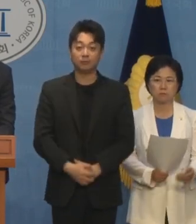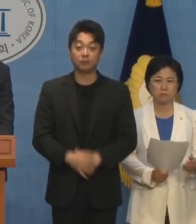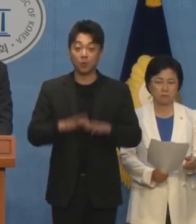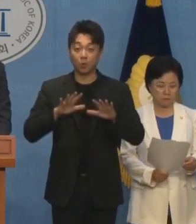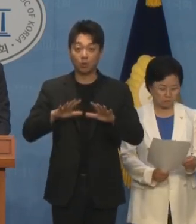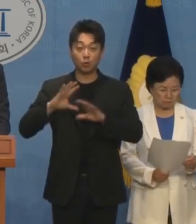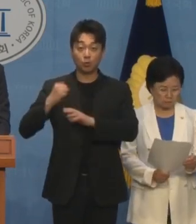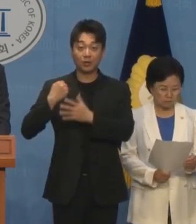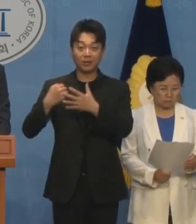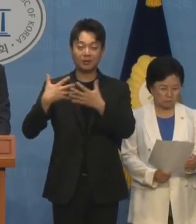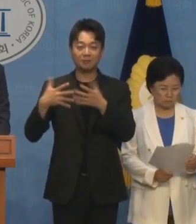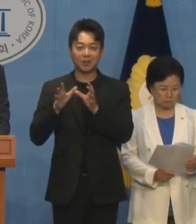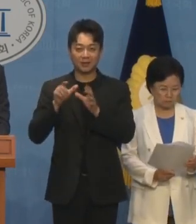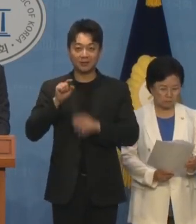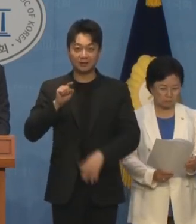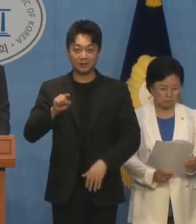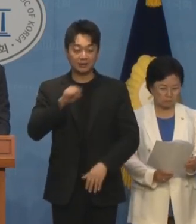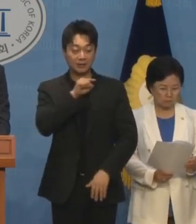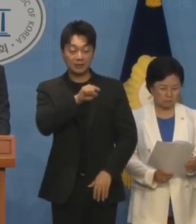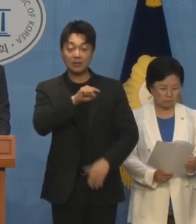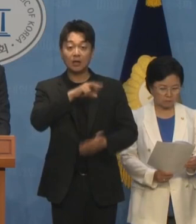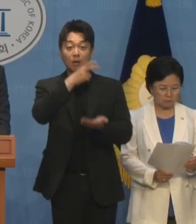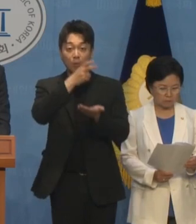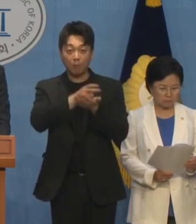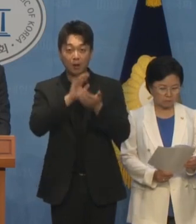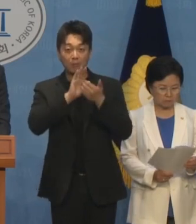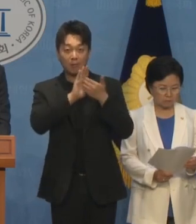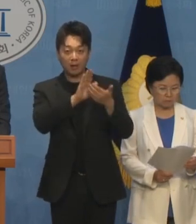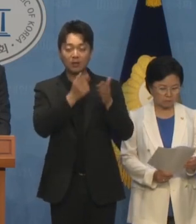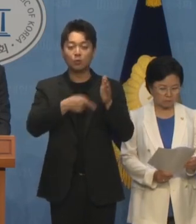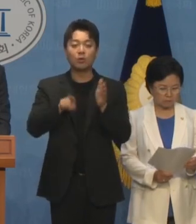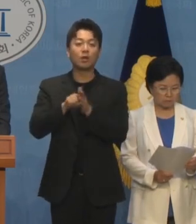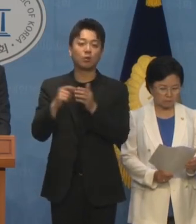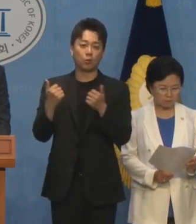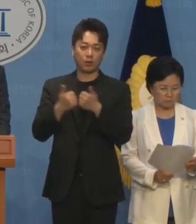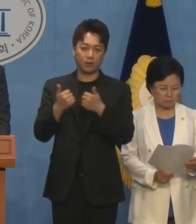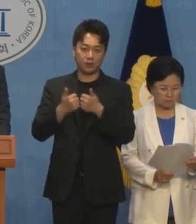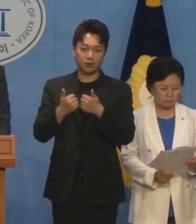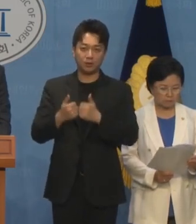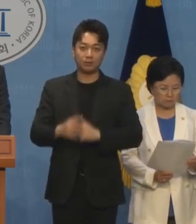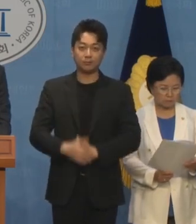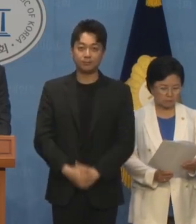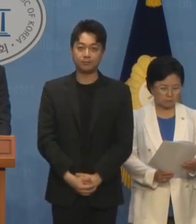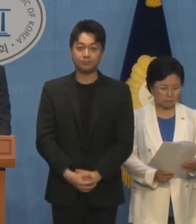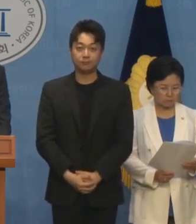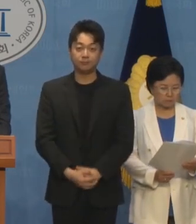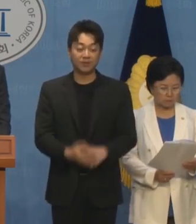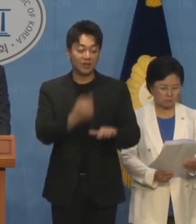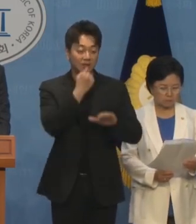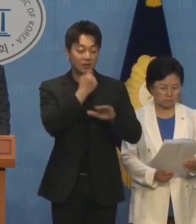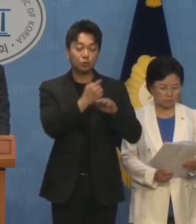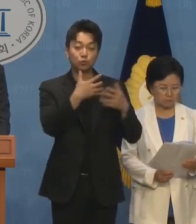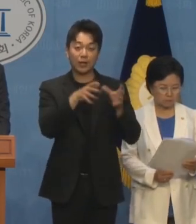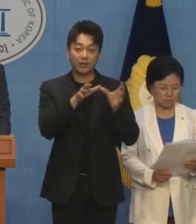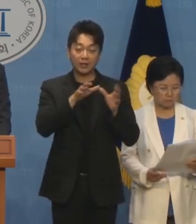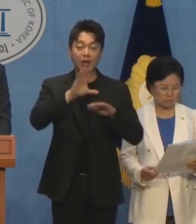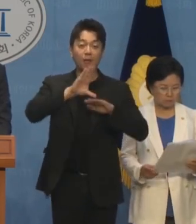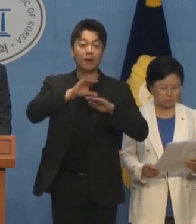국민의힘은 방송 3법 저지를 위한 연석회의를 열었습니다. 민주당의 방송